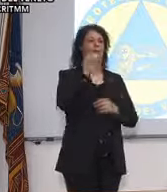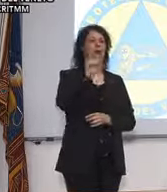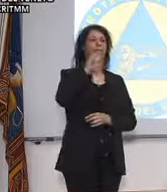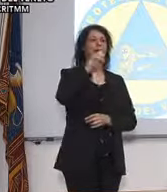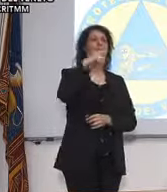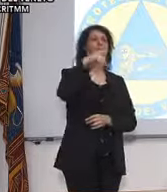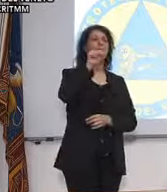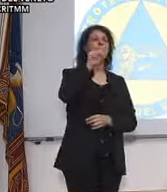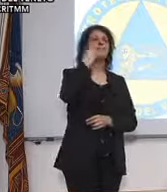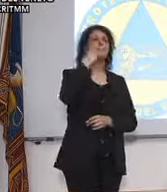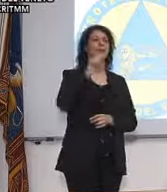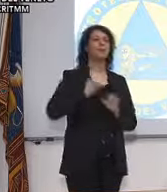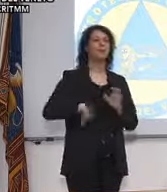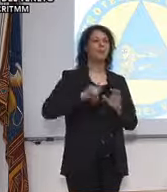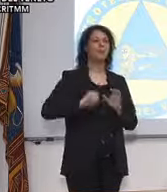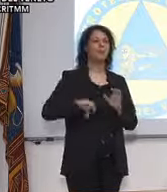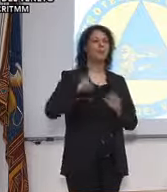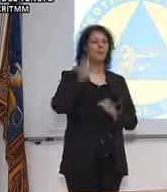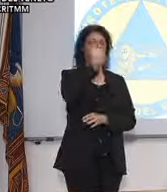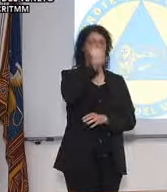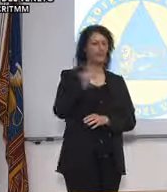inquinamento regione.